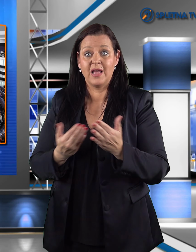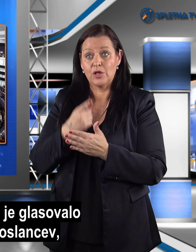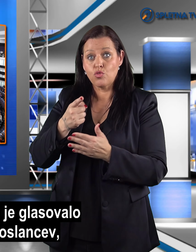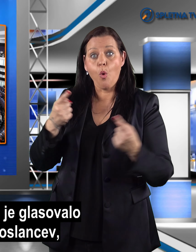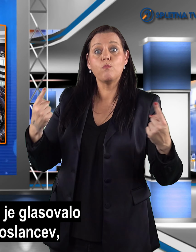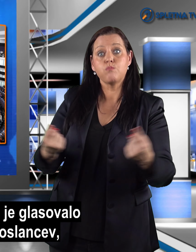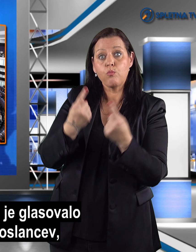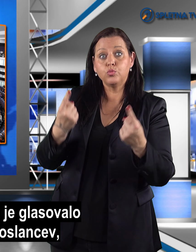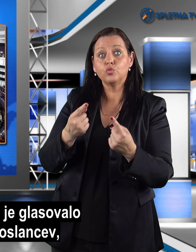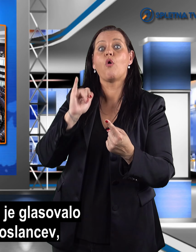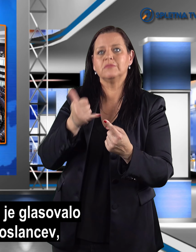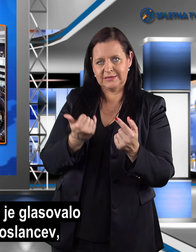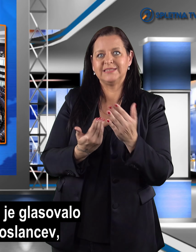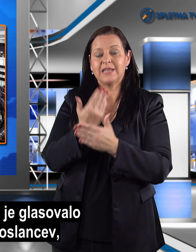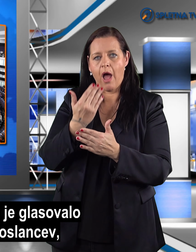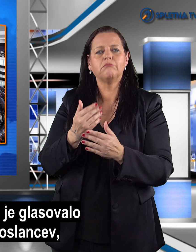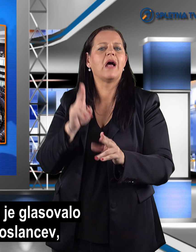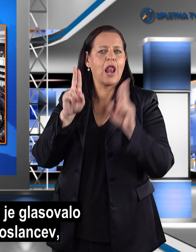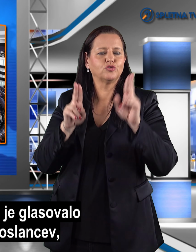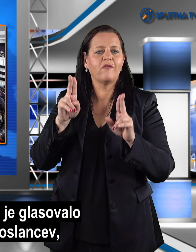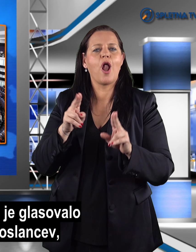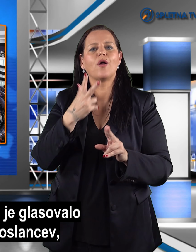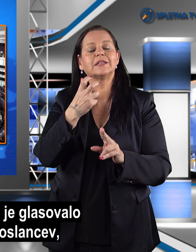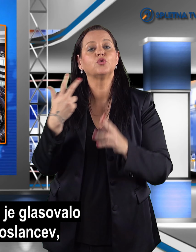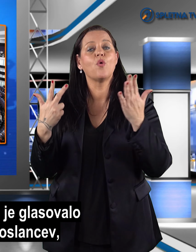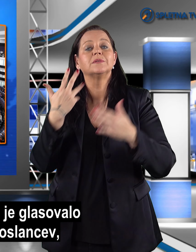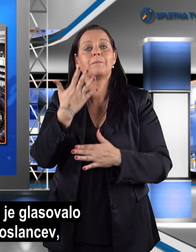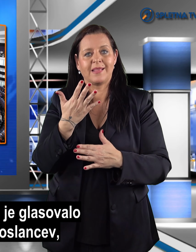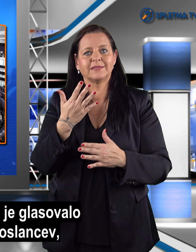Za to pobudo je glasovalo 358 evroposlancev,